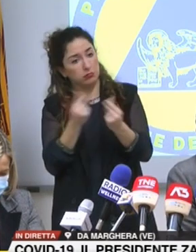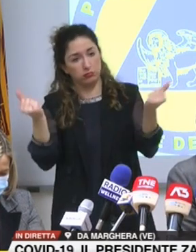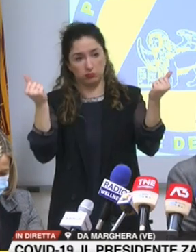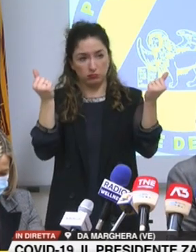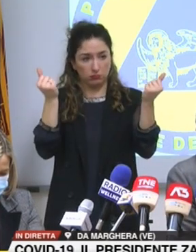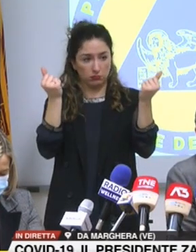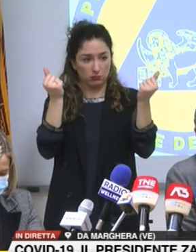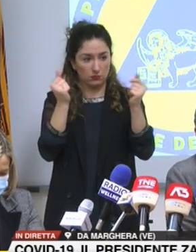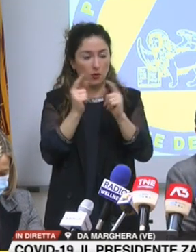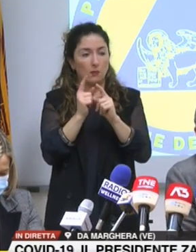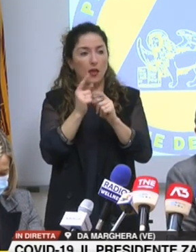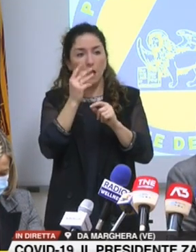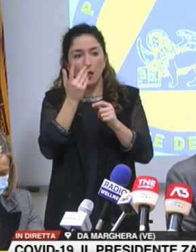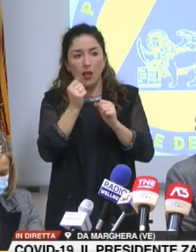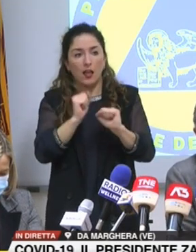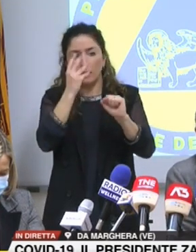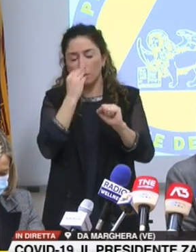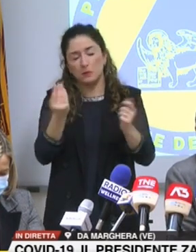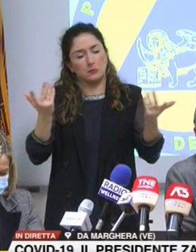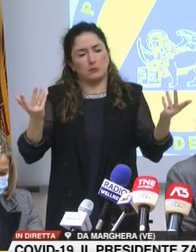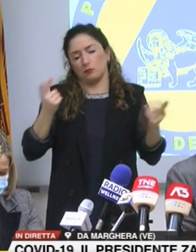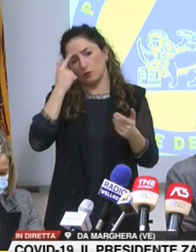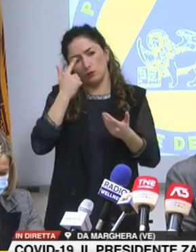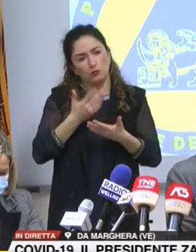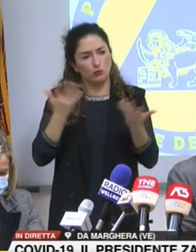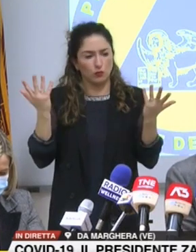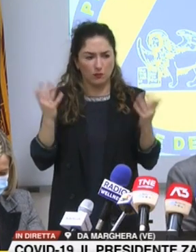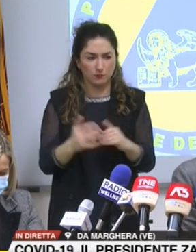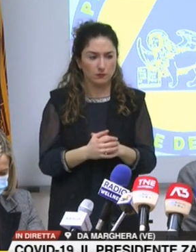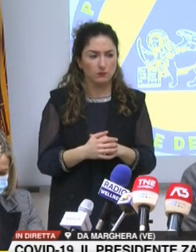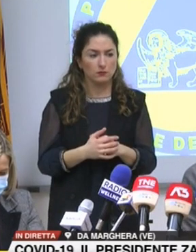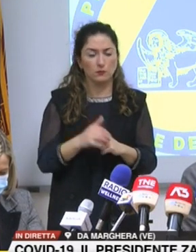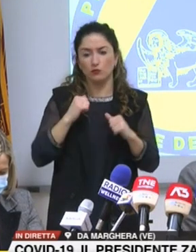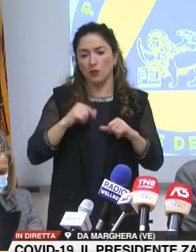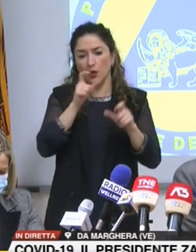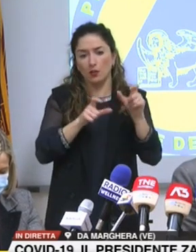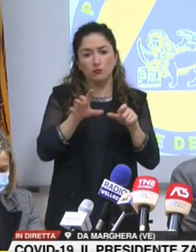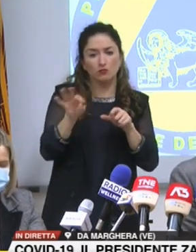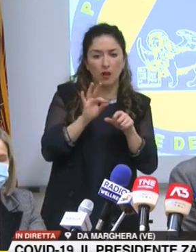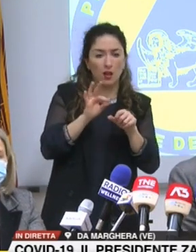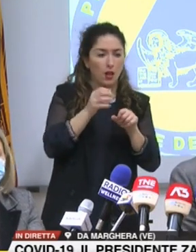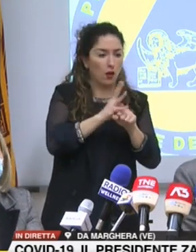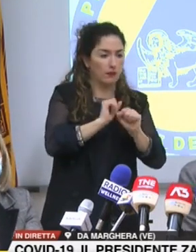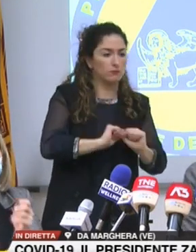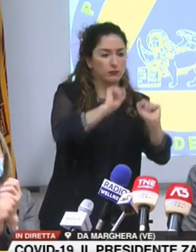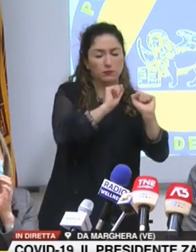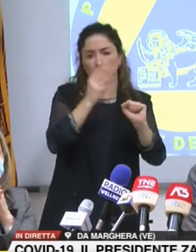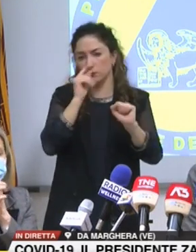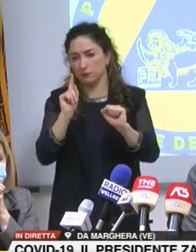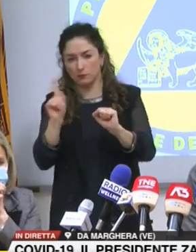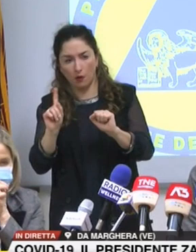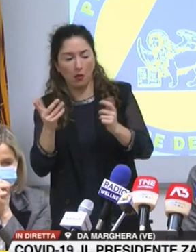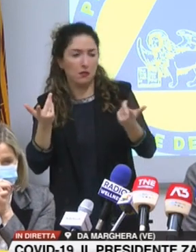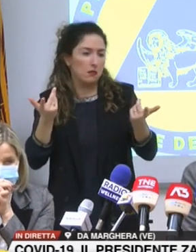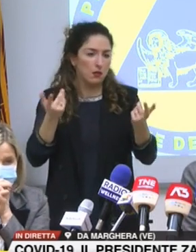sparirà l'antinfluenzale, faranno un combinato, i cittadini sceglieranno di fare l'anticovid e non l'antinfluenzale, non ve lo so